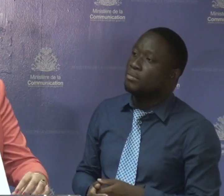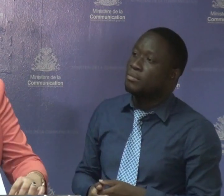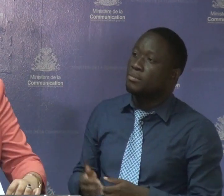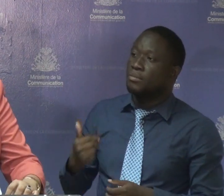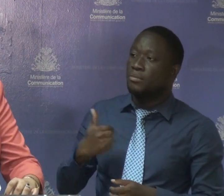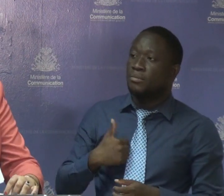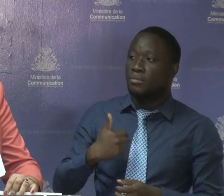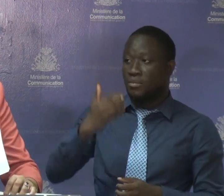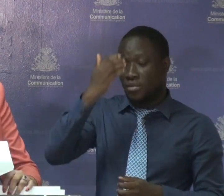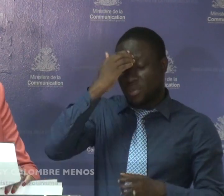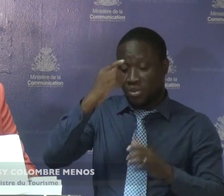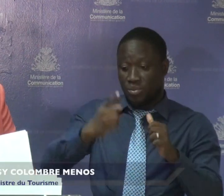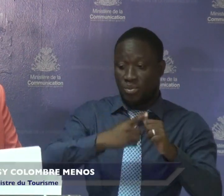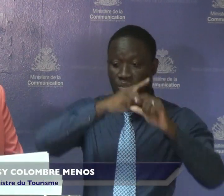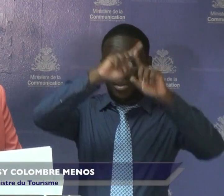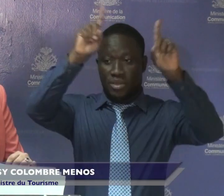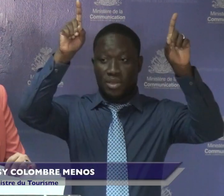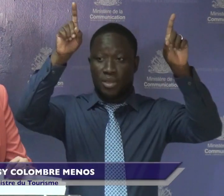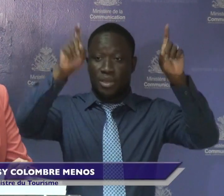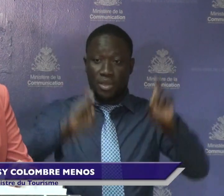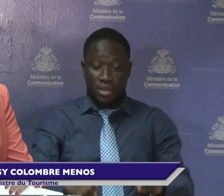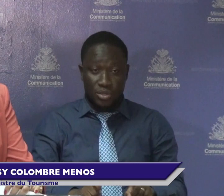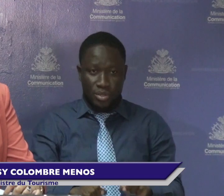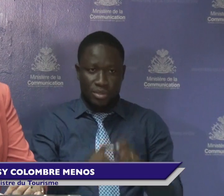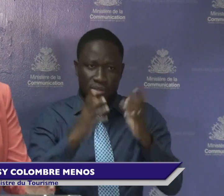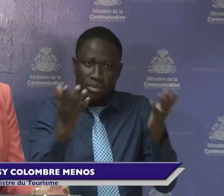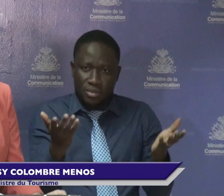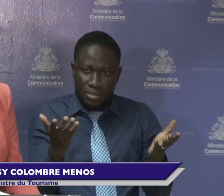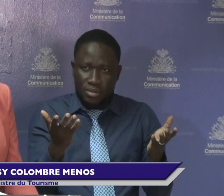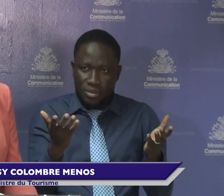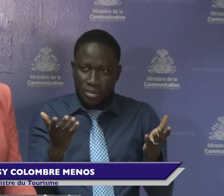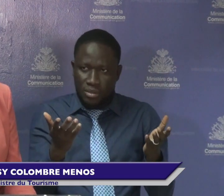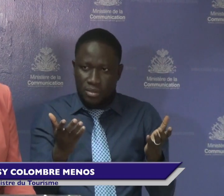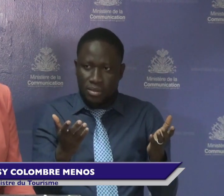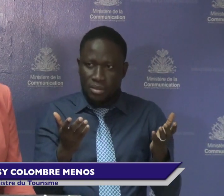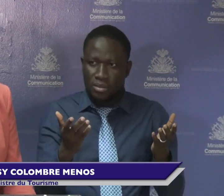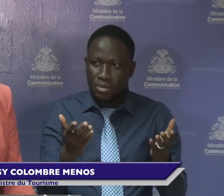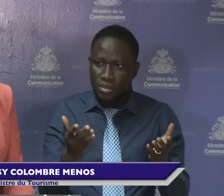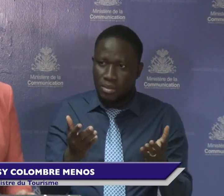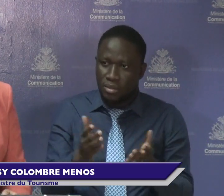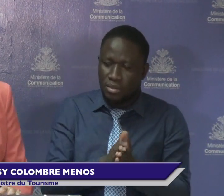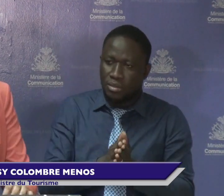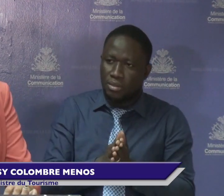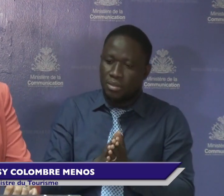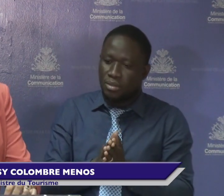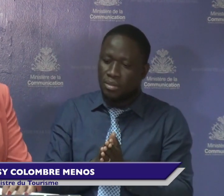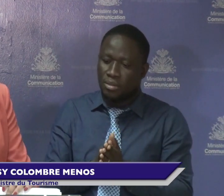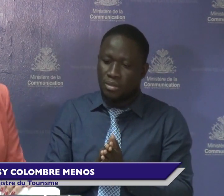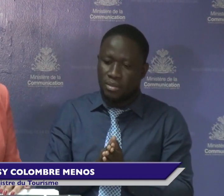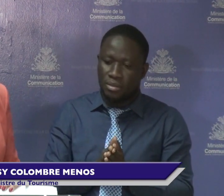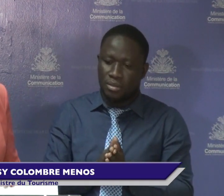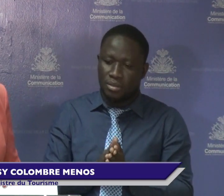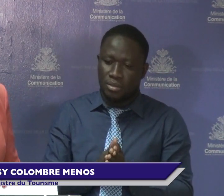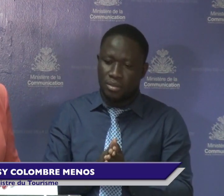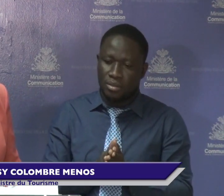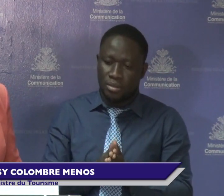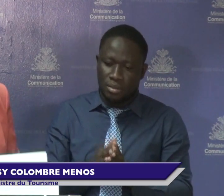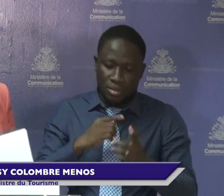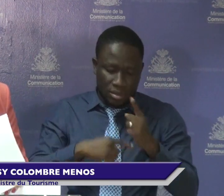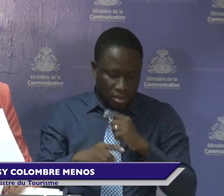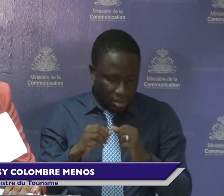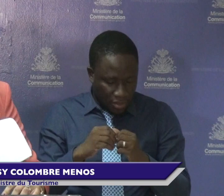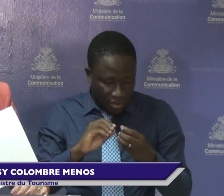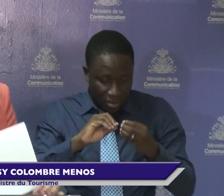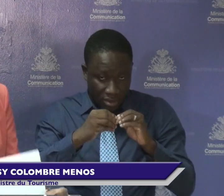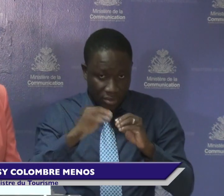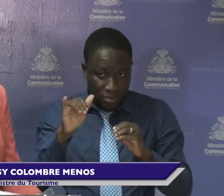et moi, je connais que la première question que quand même nous toujours pour le poser, moi, c'est toujours au niveau des statistiques. Donc, de ce fait, moi, j'étais toujours venu avec